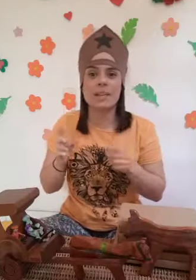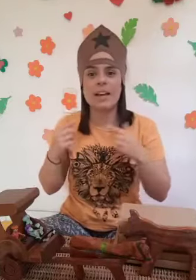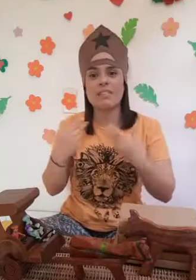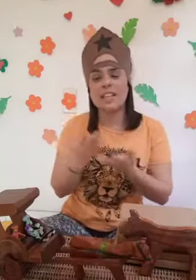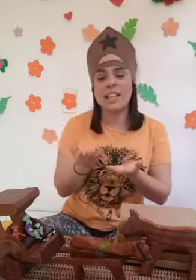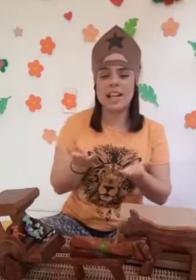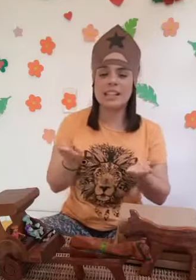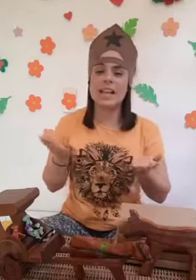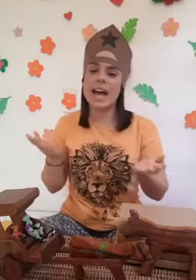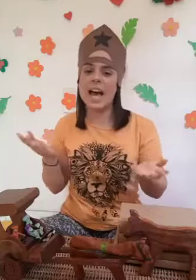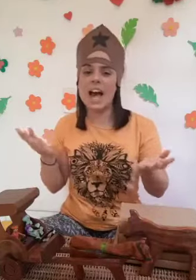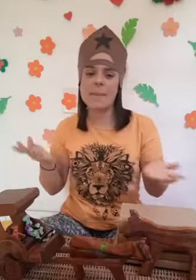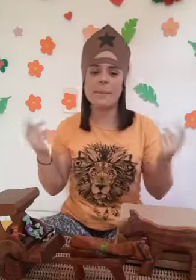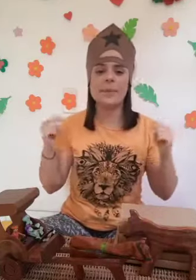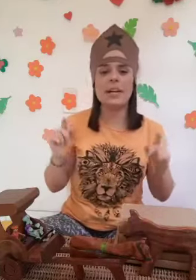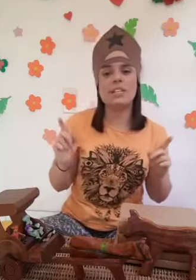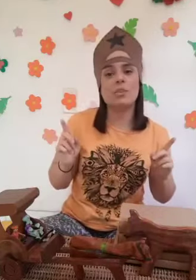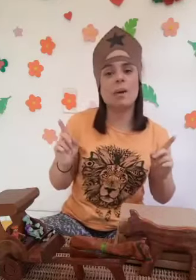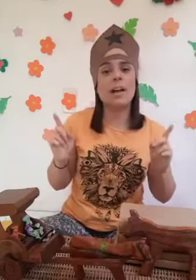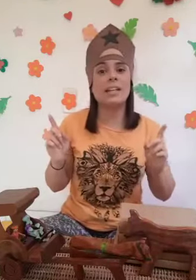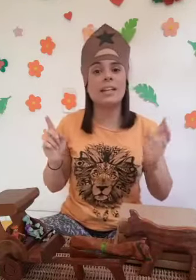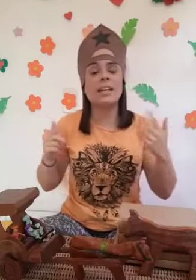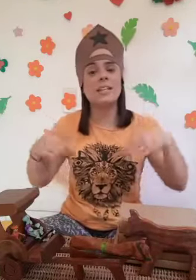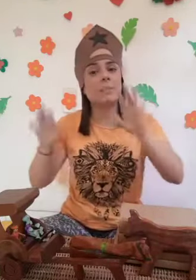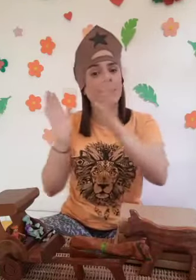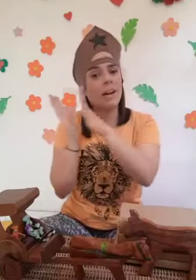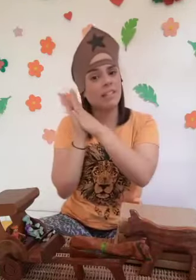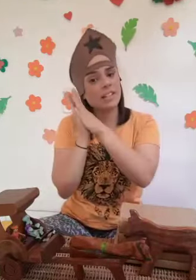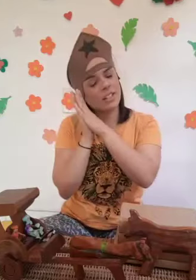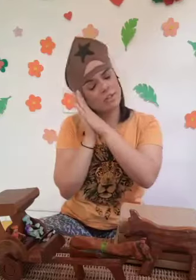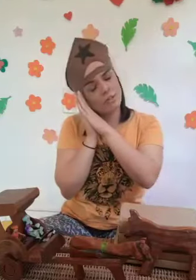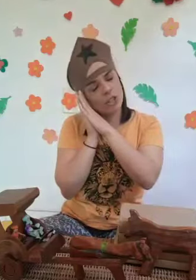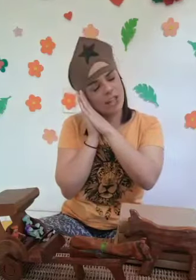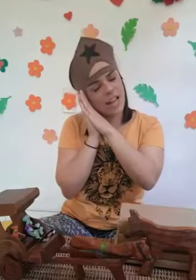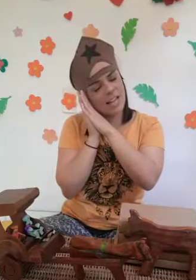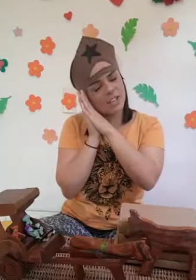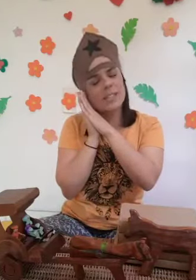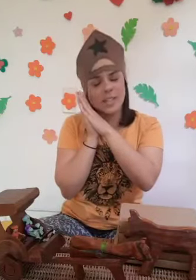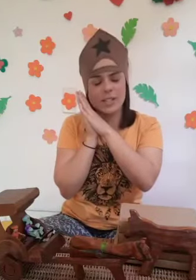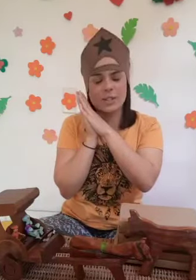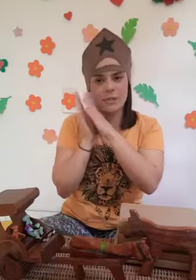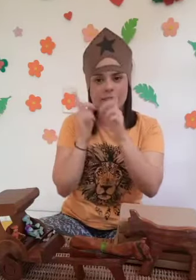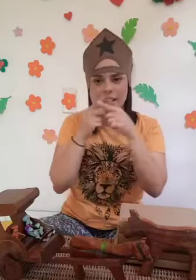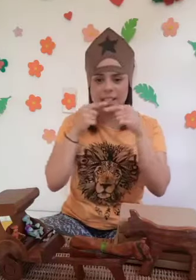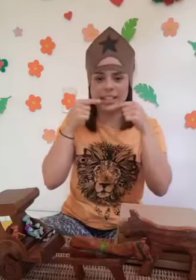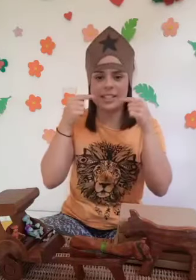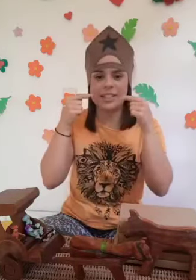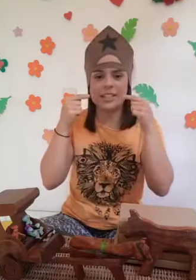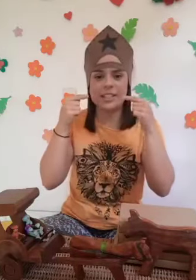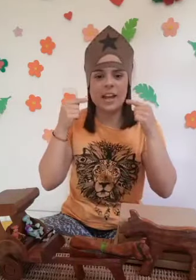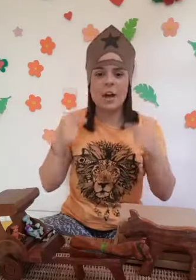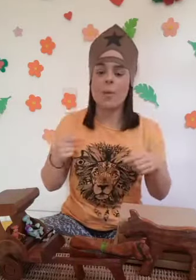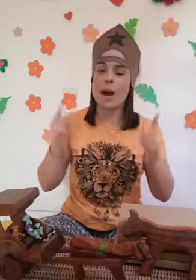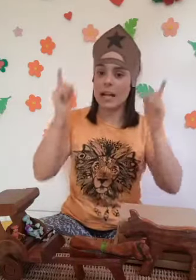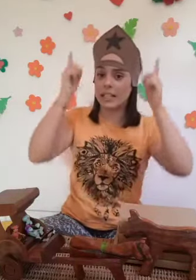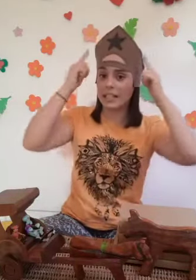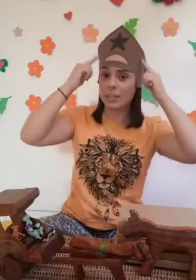Minha vida é andar por este país, pra ver se um dia descanso feliz, guardando